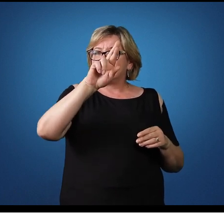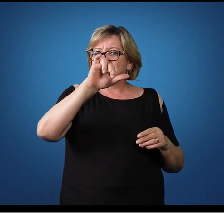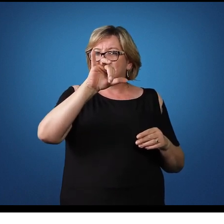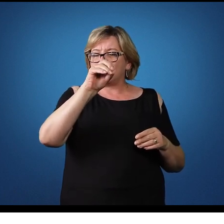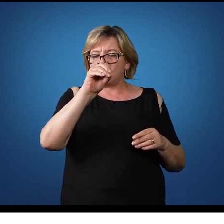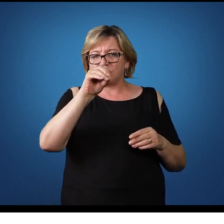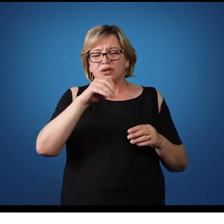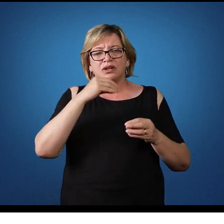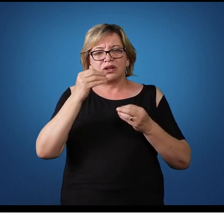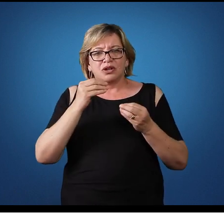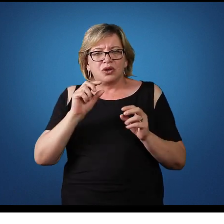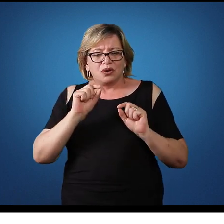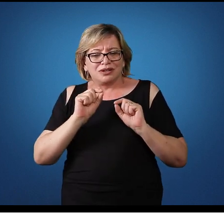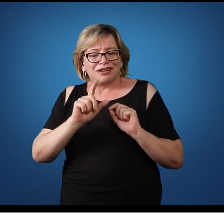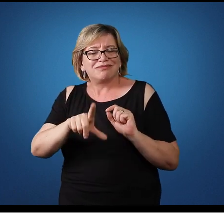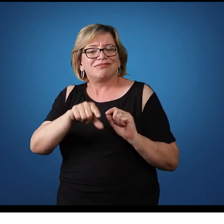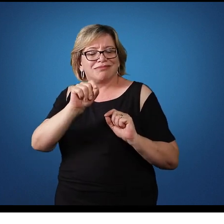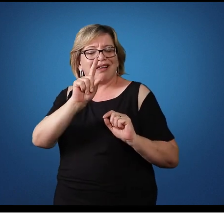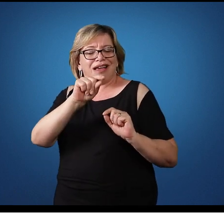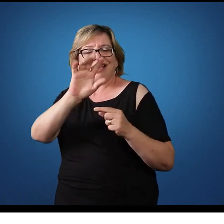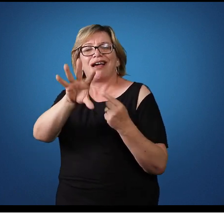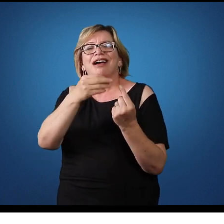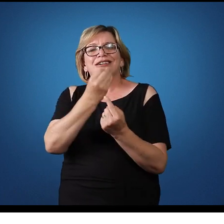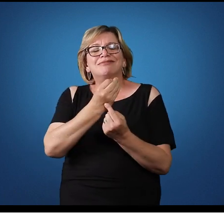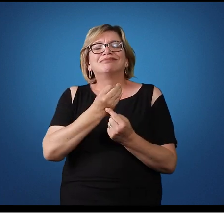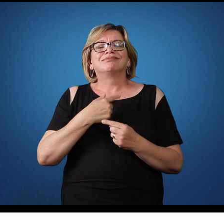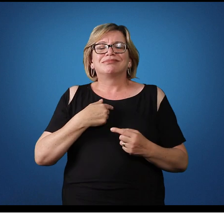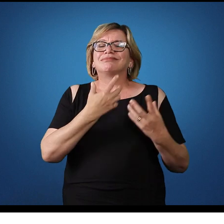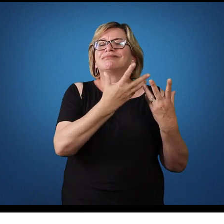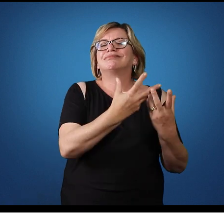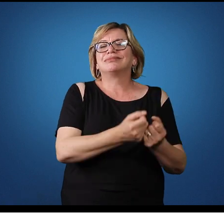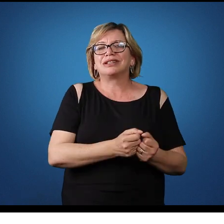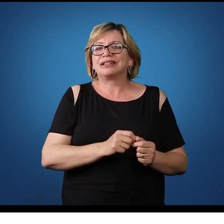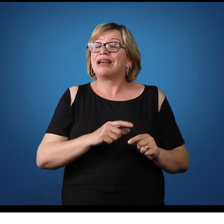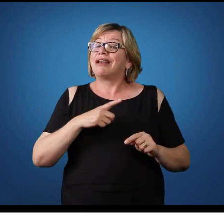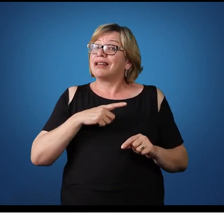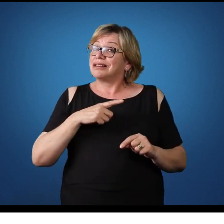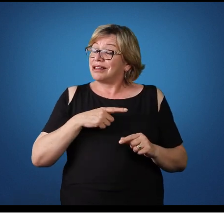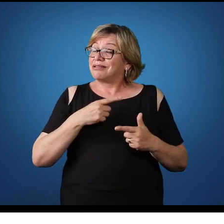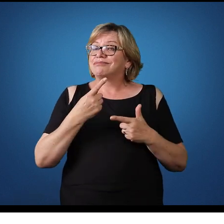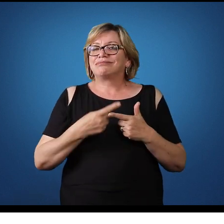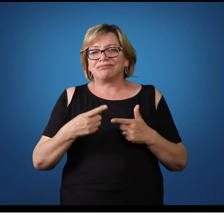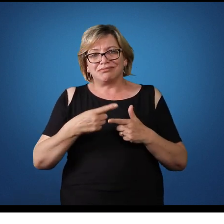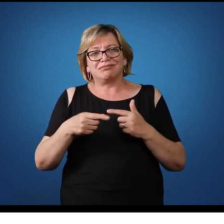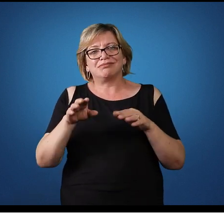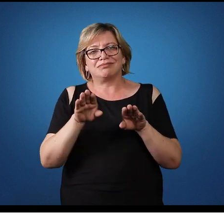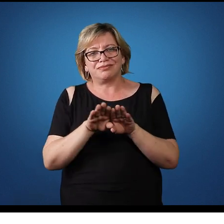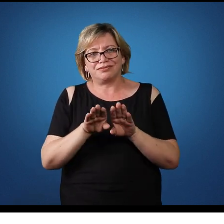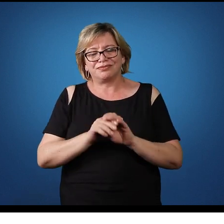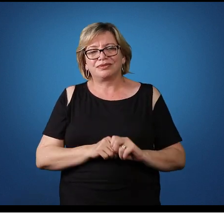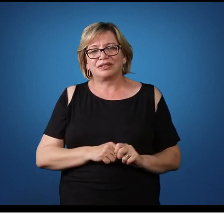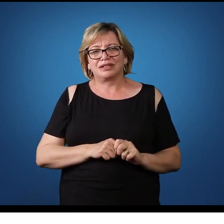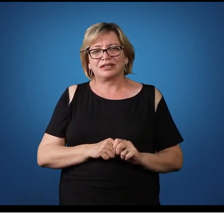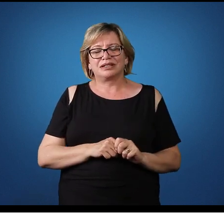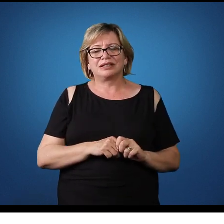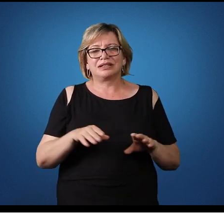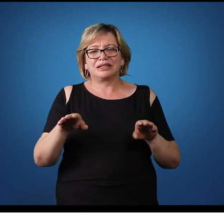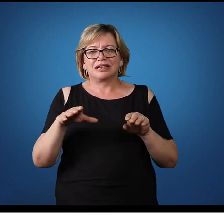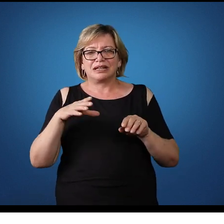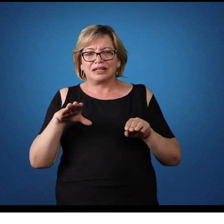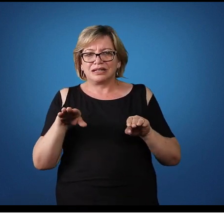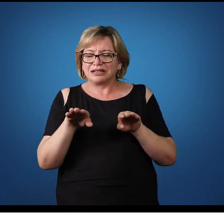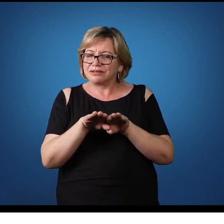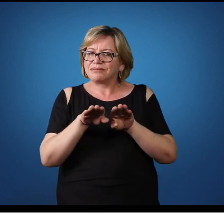decidissem que é arte, seria arte. Ela tem vantagens, mas também tem desvantagens. Ainda,